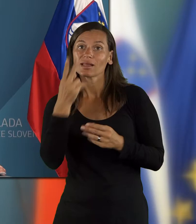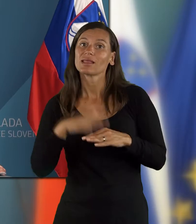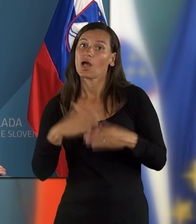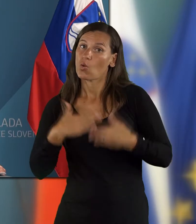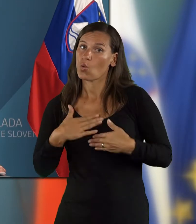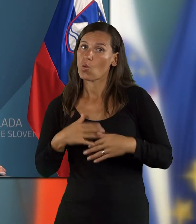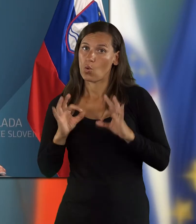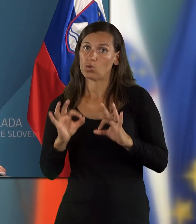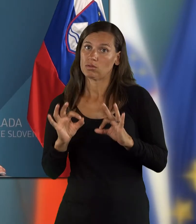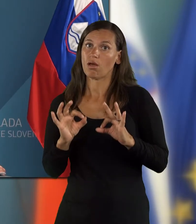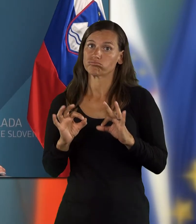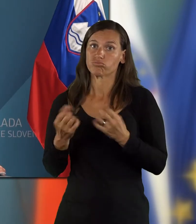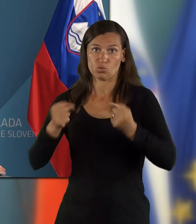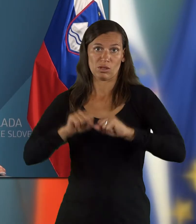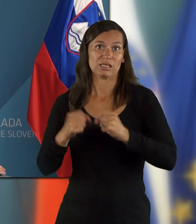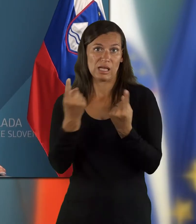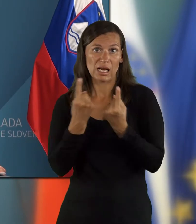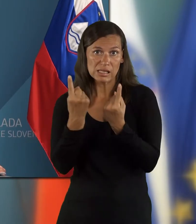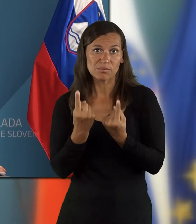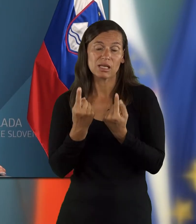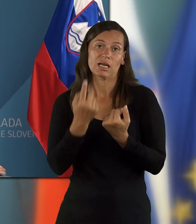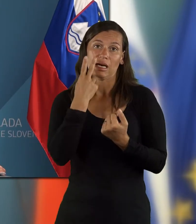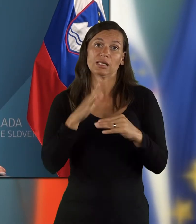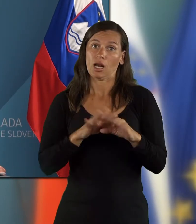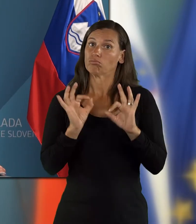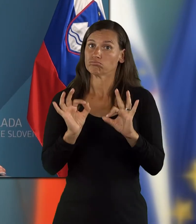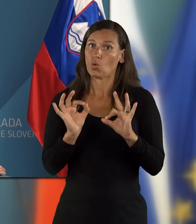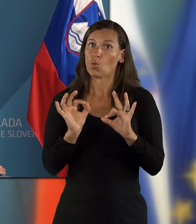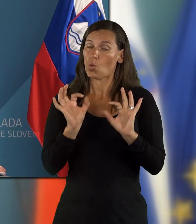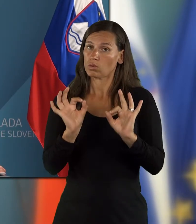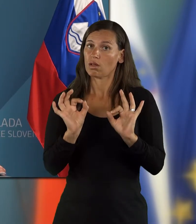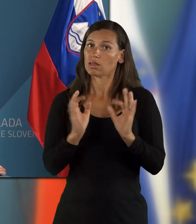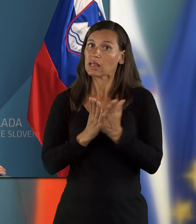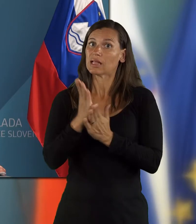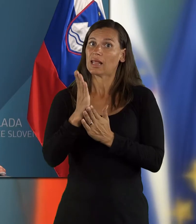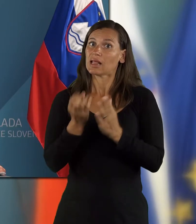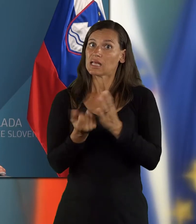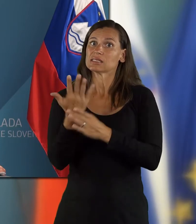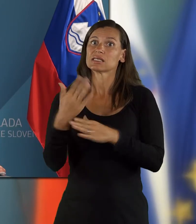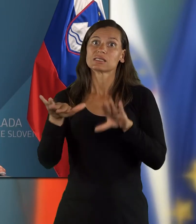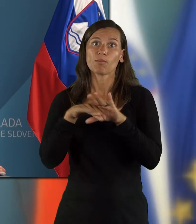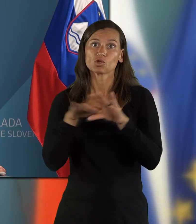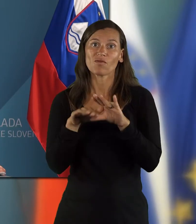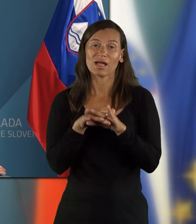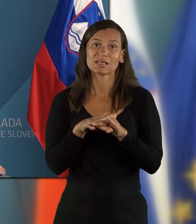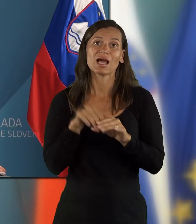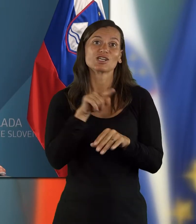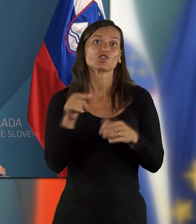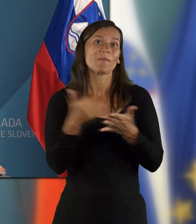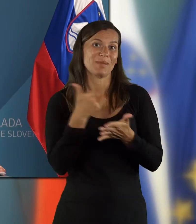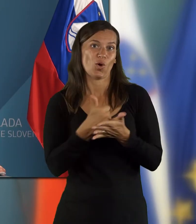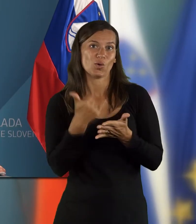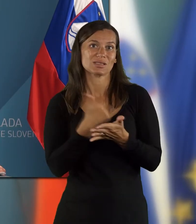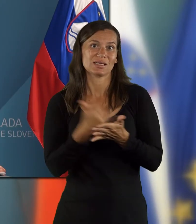Glede na ugodne gospodarske razmere, glede na ugoden trend rasti zaposlovanja,